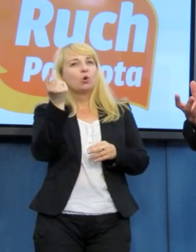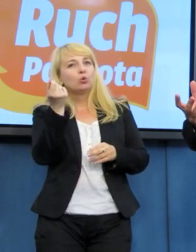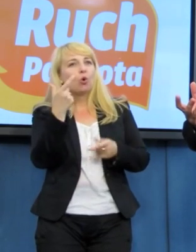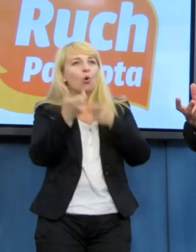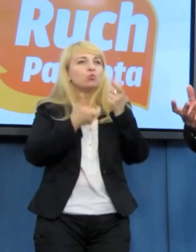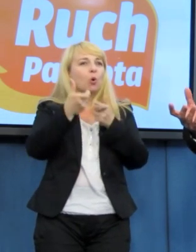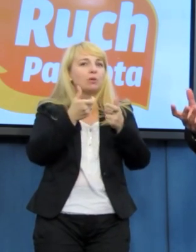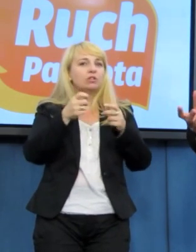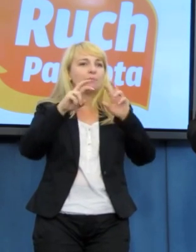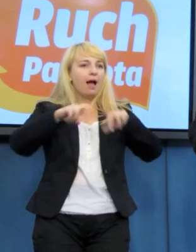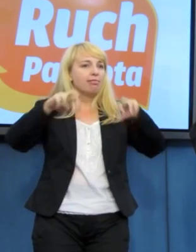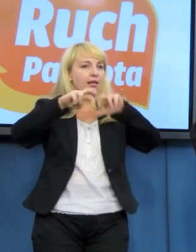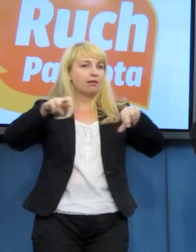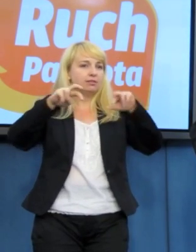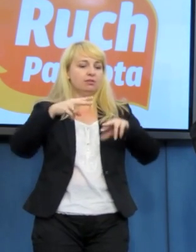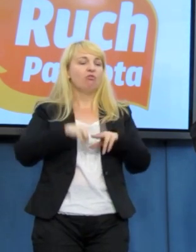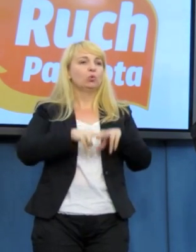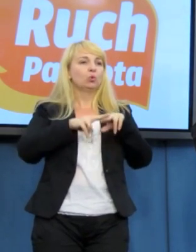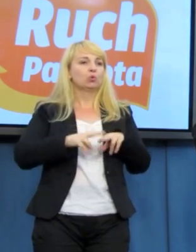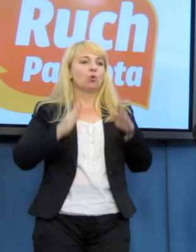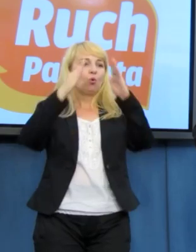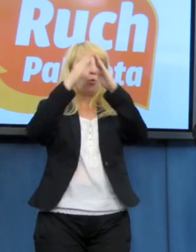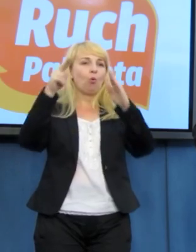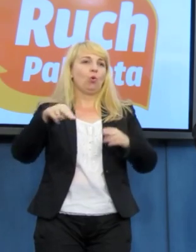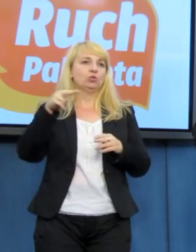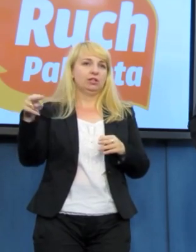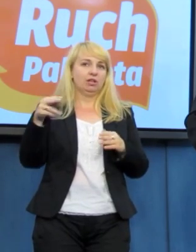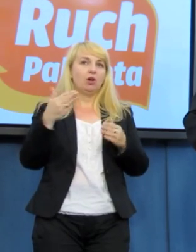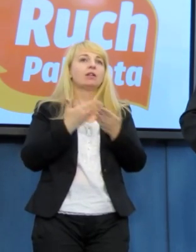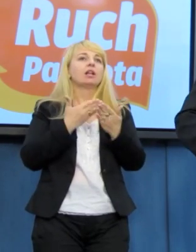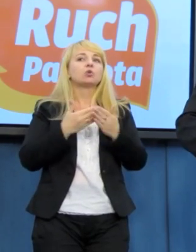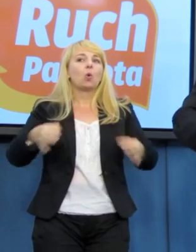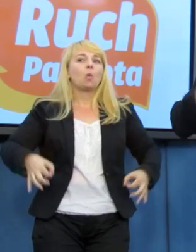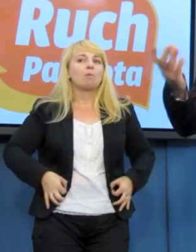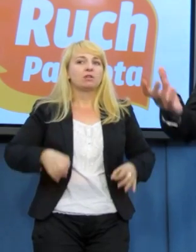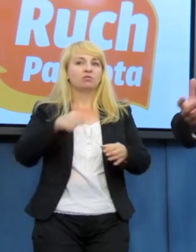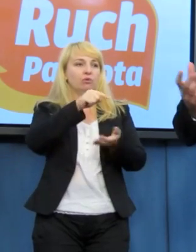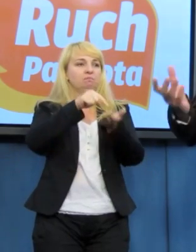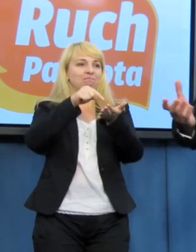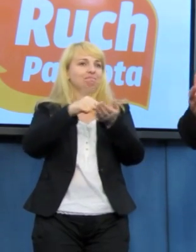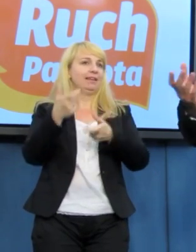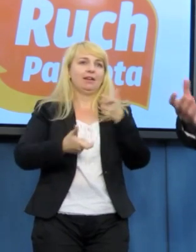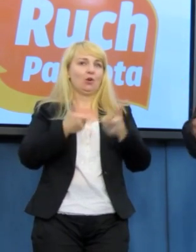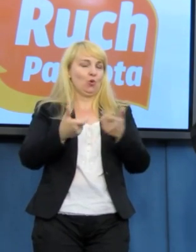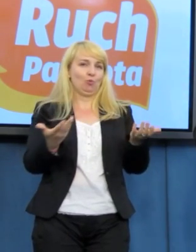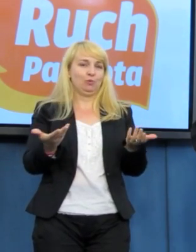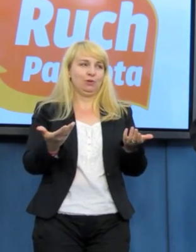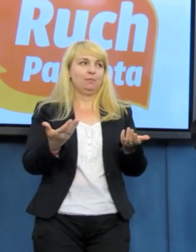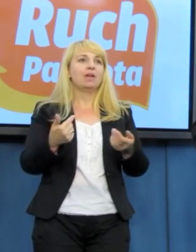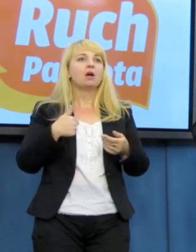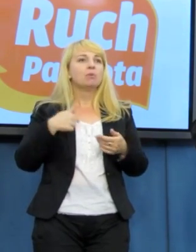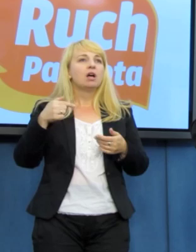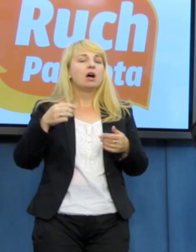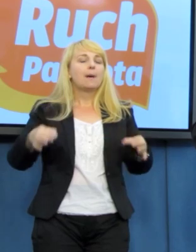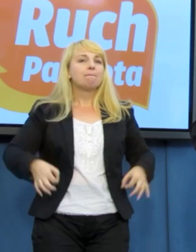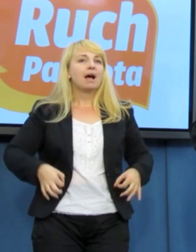państwo, bo państwo tego nie robi, mimo że ma taki obowiązek monitorować, pilotować fundusze, które wychodzą